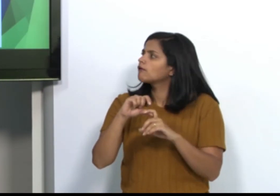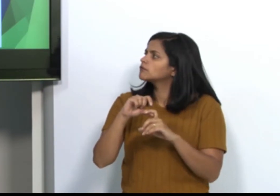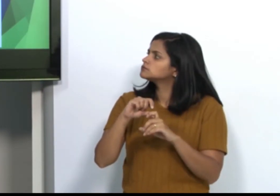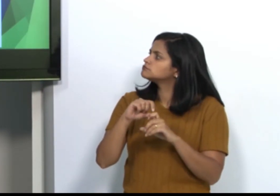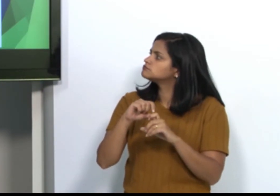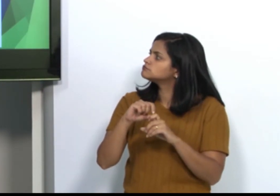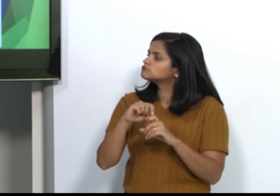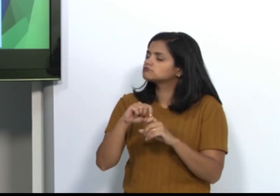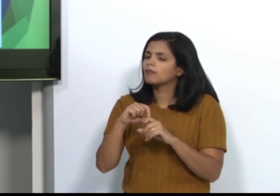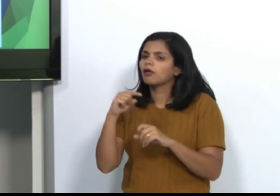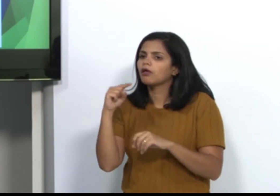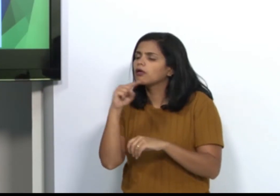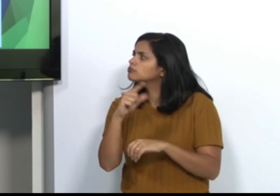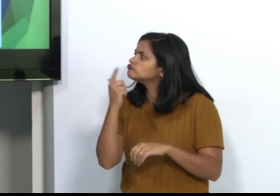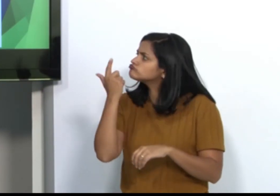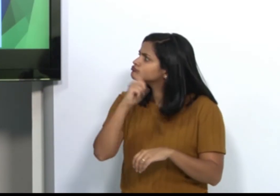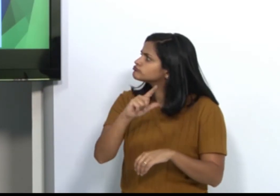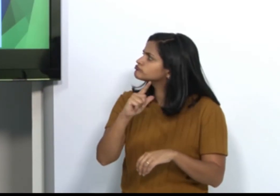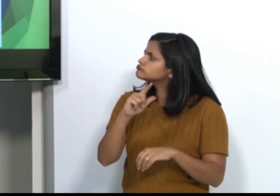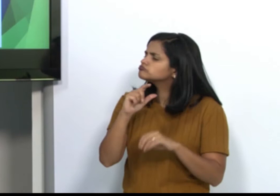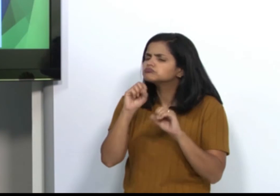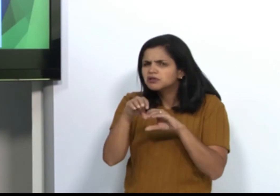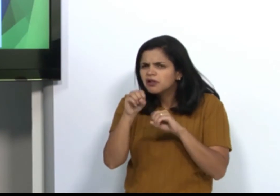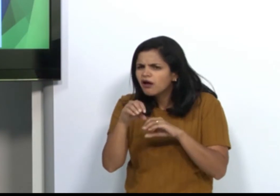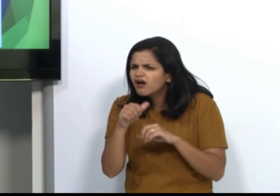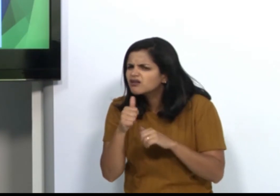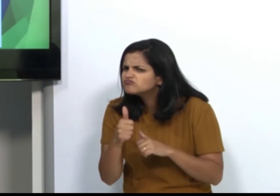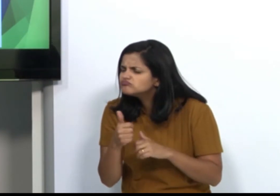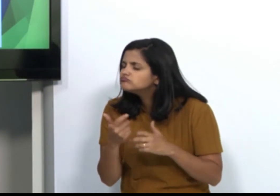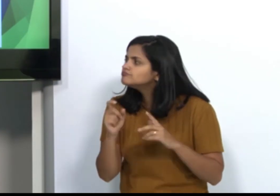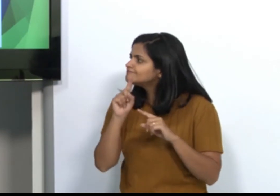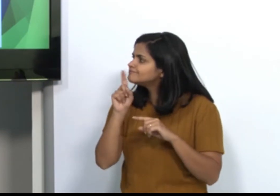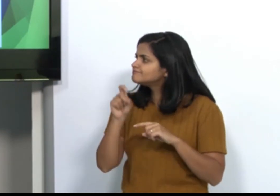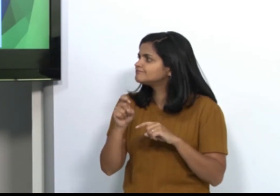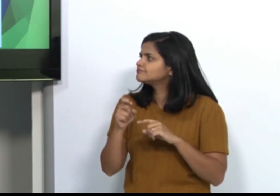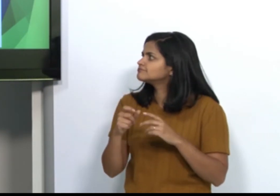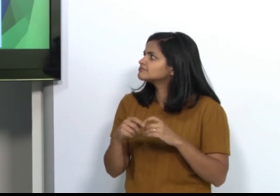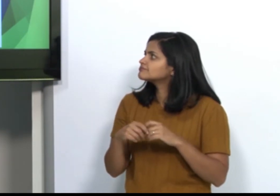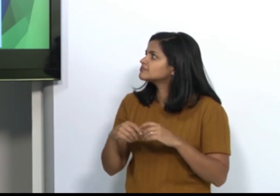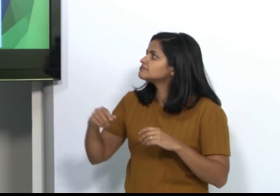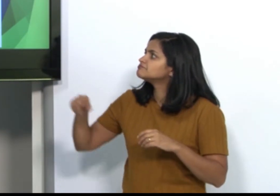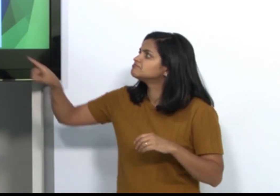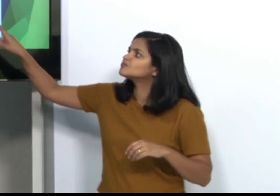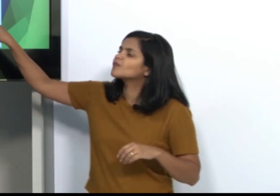Você consegue conversar, comunicar com o professor? Consegue? Você consegue ensinar?